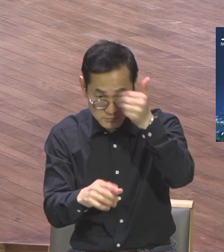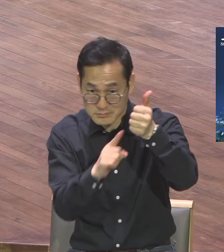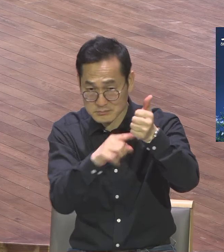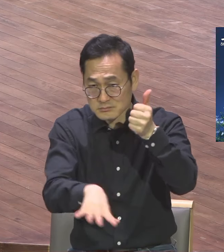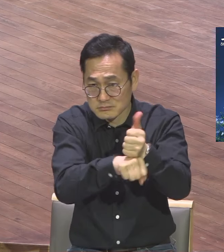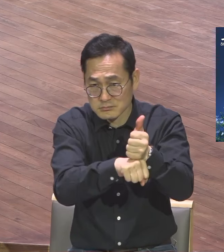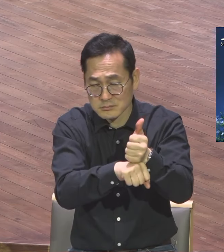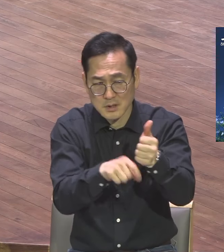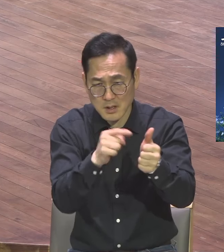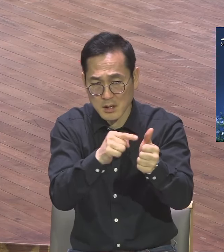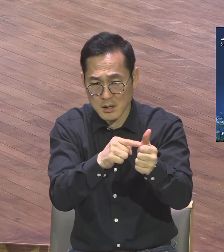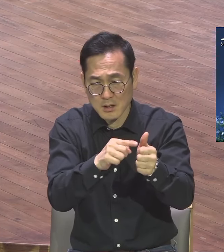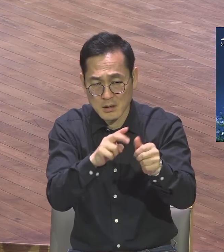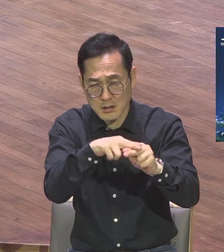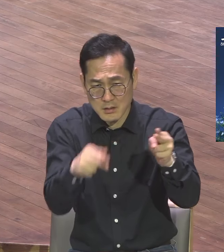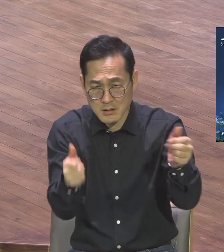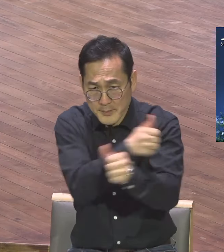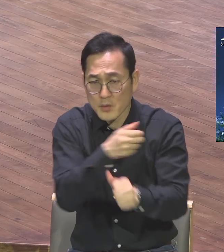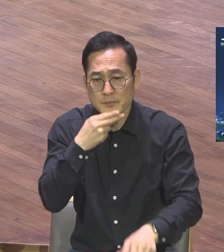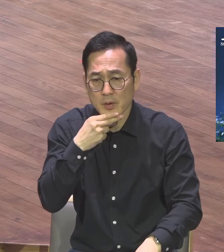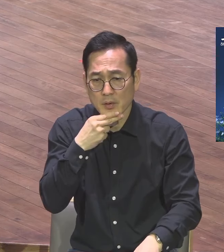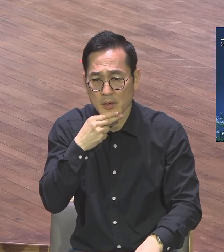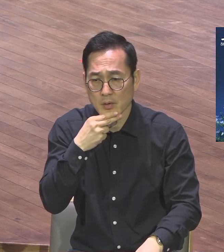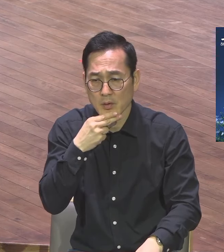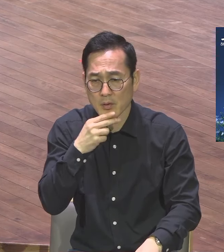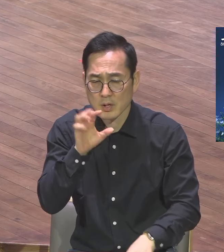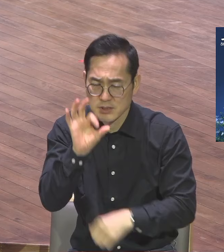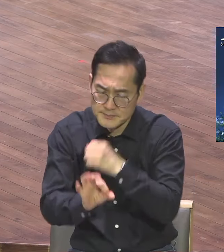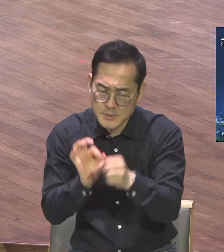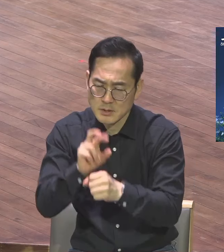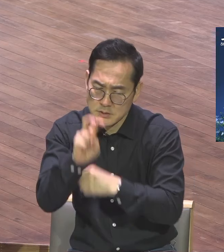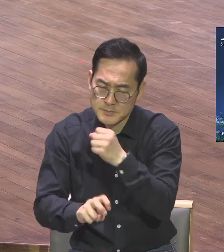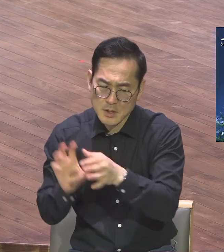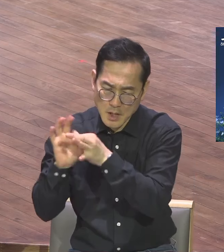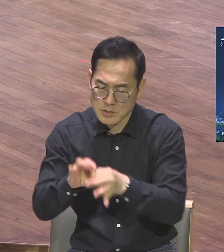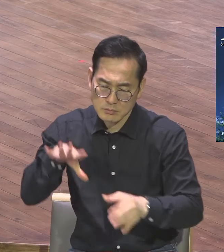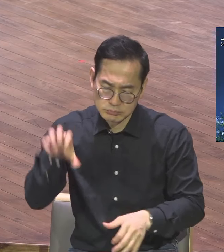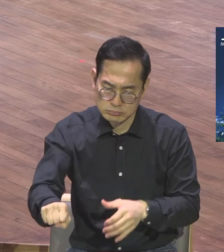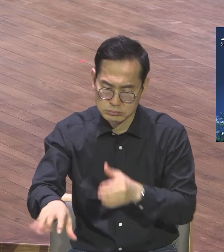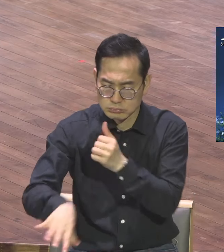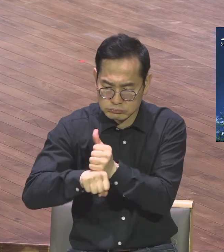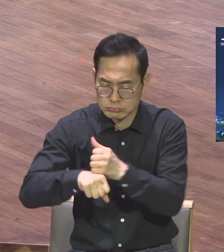특이하게. 어느 나라가 몇십 년째 하고 있습니까?